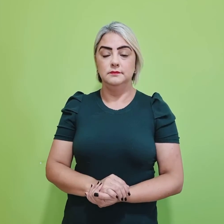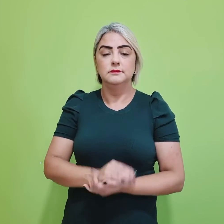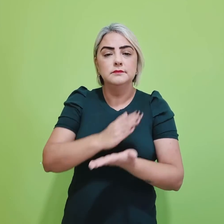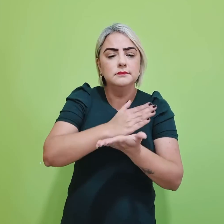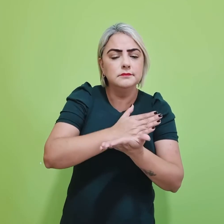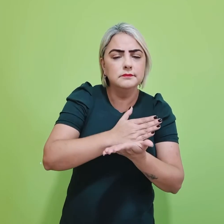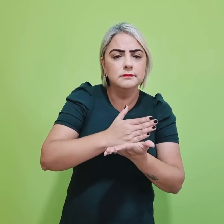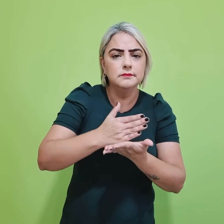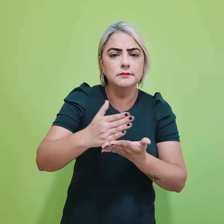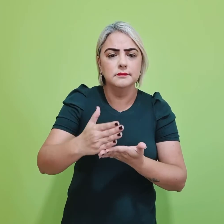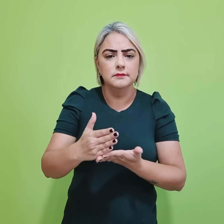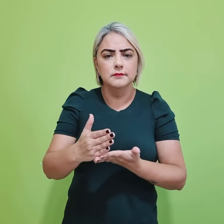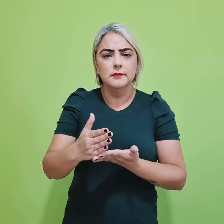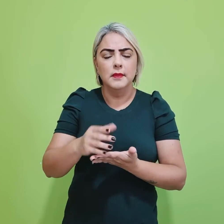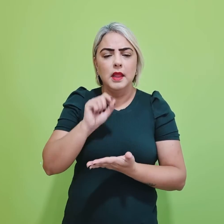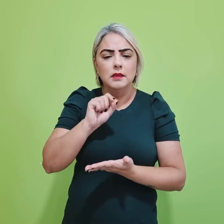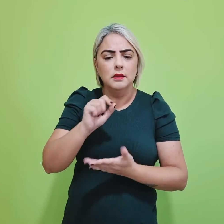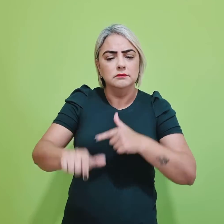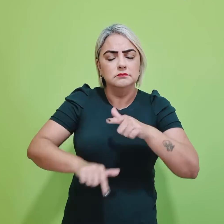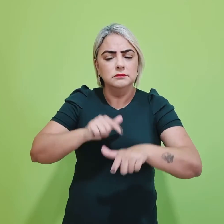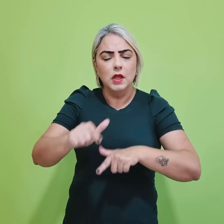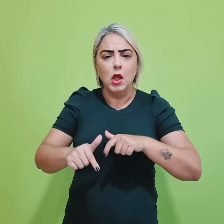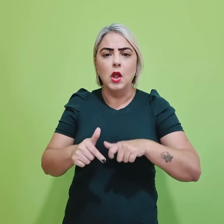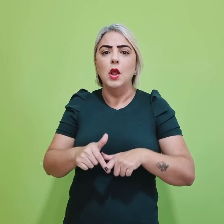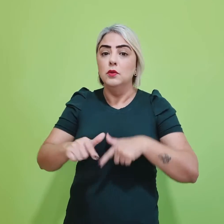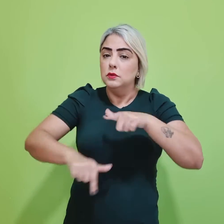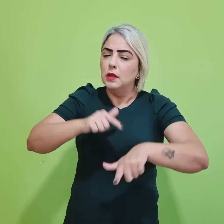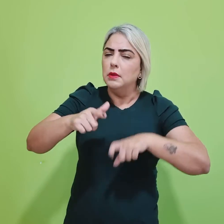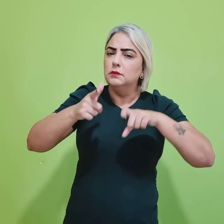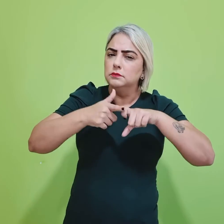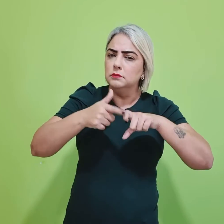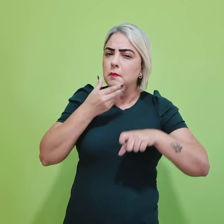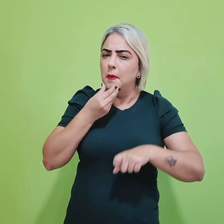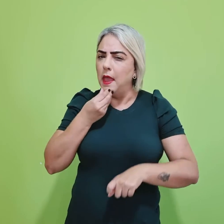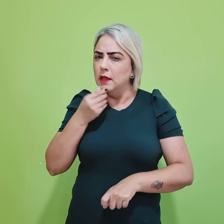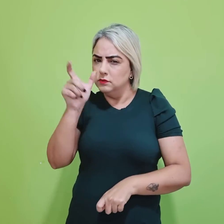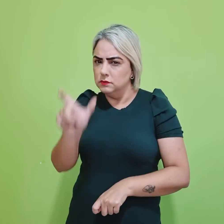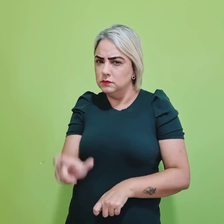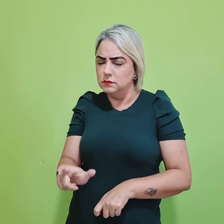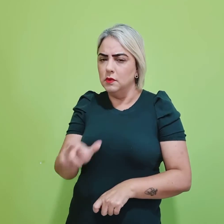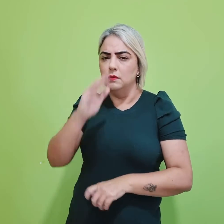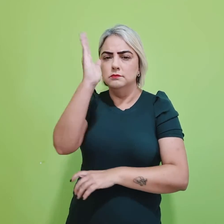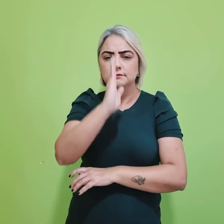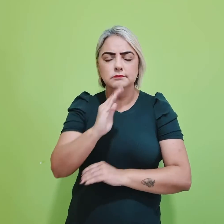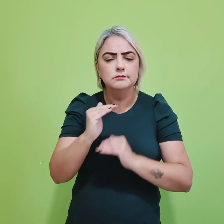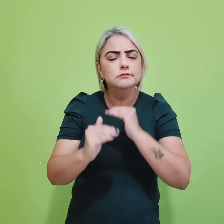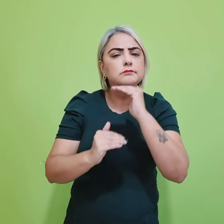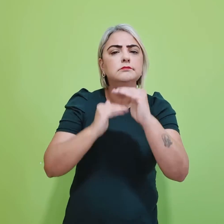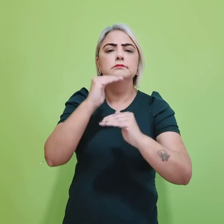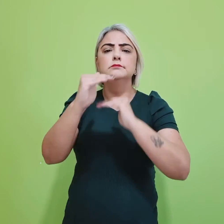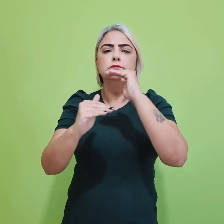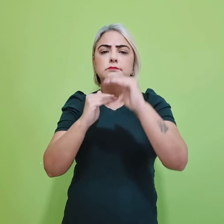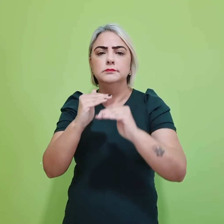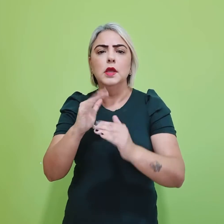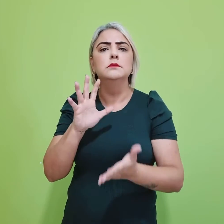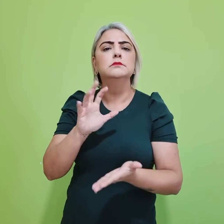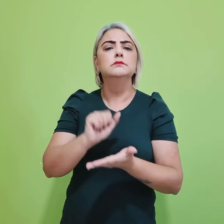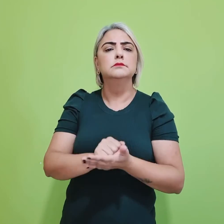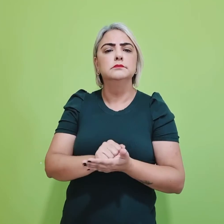A partir da atuação de Oswaldo Cruz, o Brasil desenvolveu e consolidou